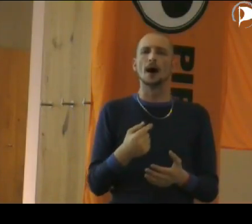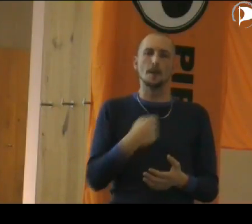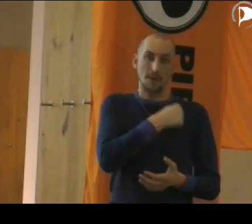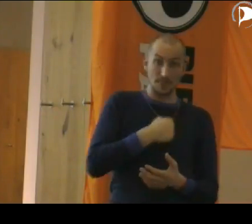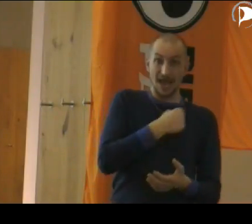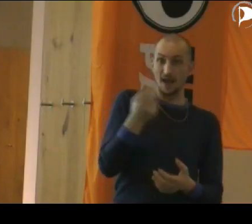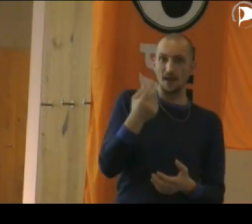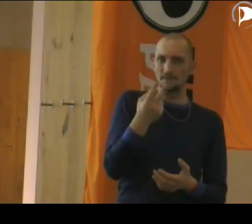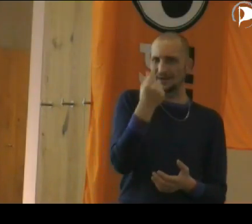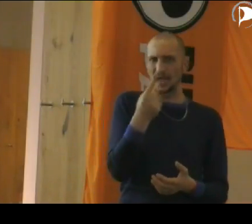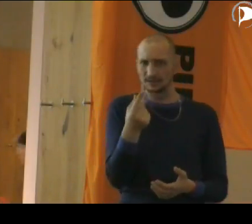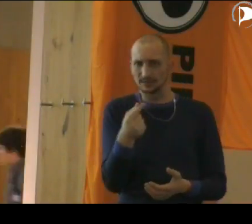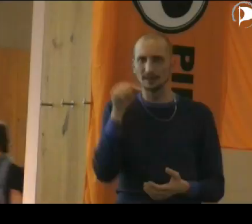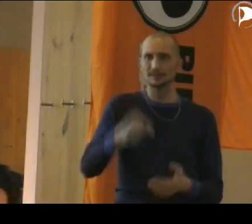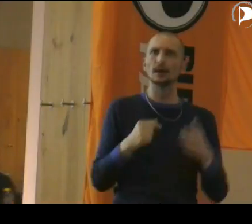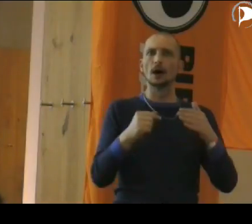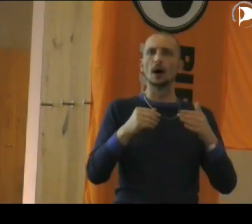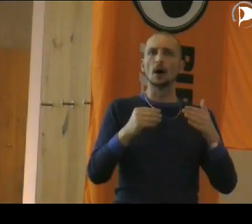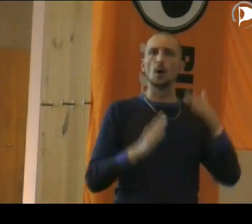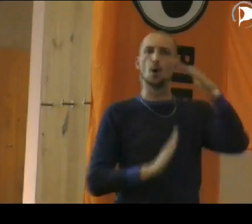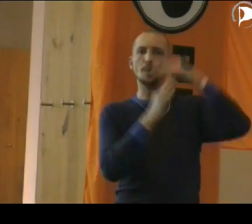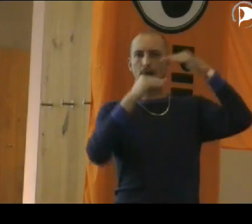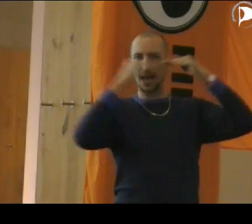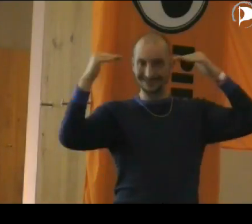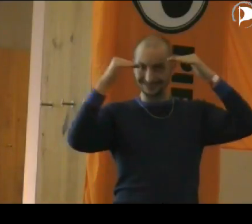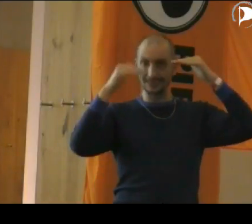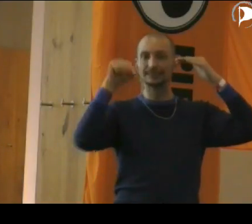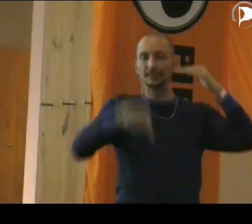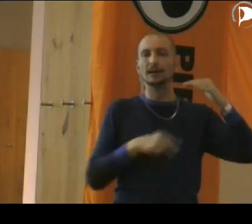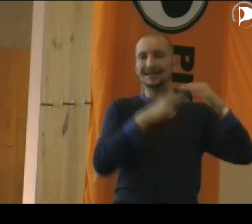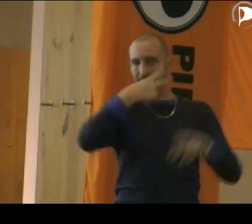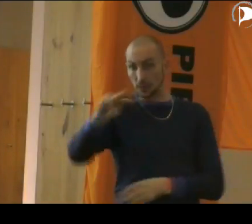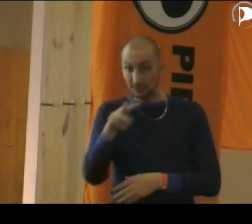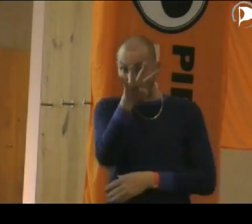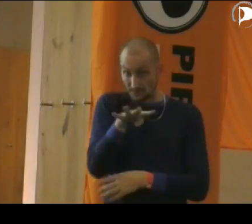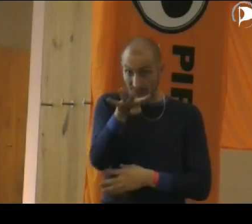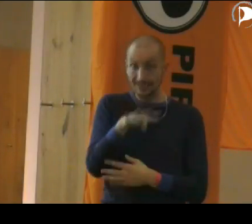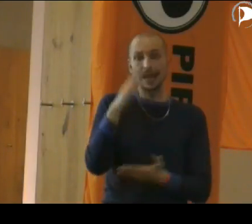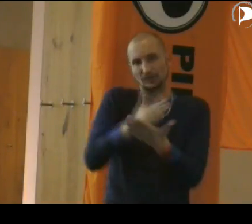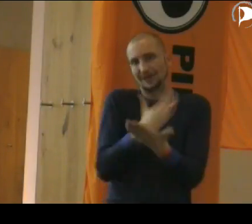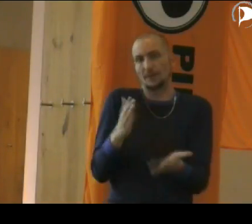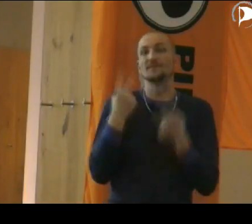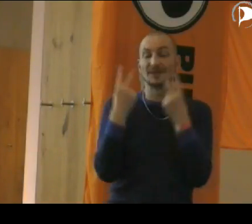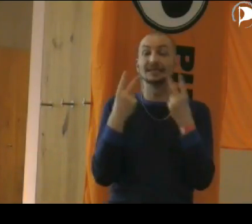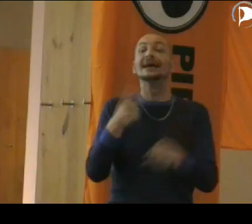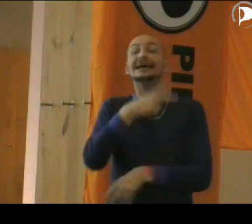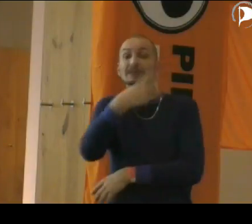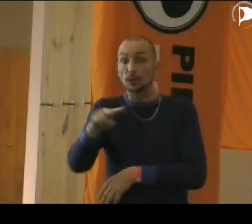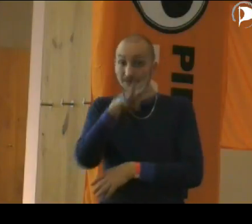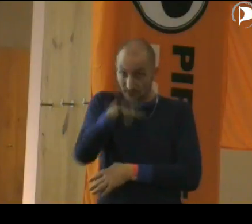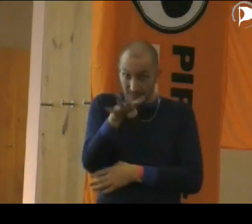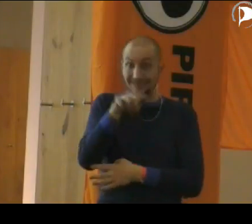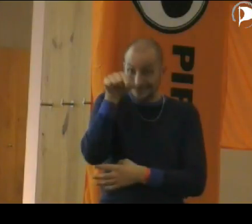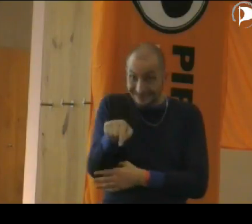europa also obergrenze für das jahr 2014 wahrscheinlich ist in 2014 ist nun mal das jahr